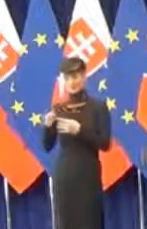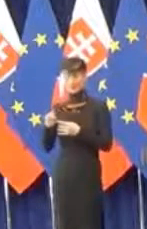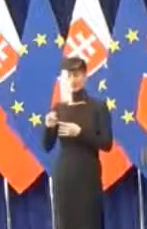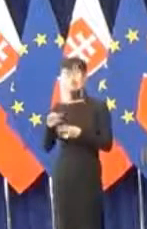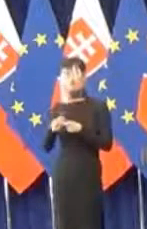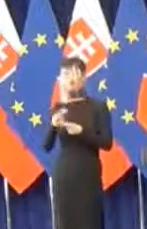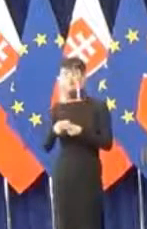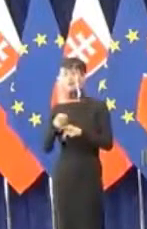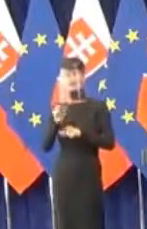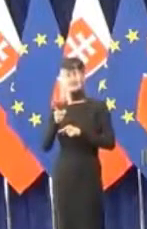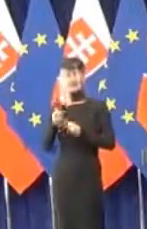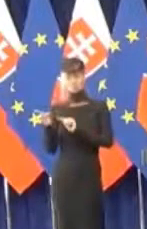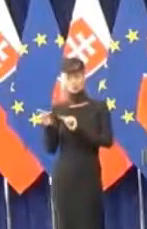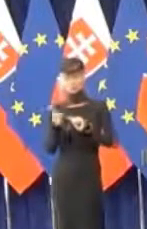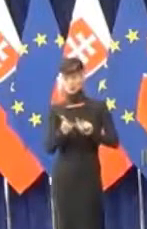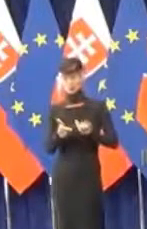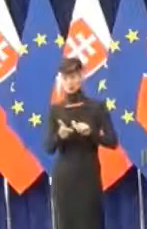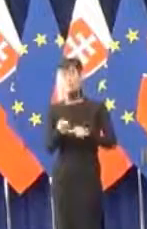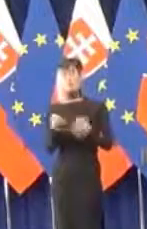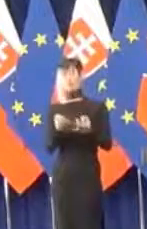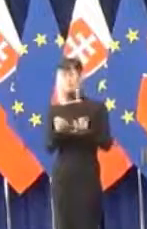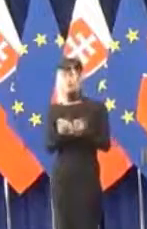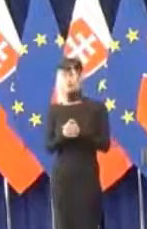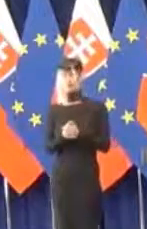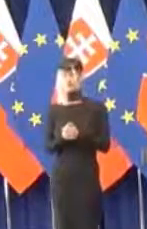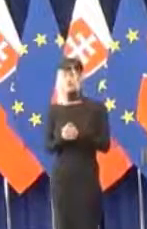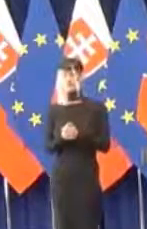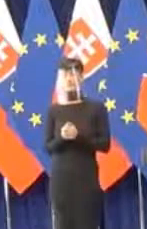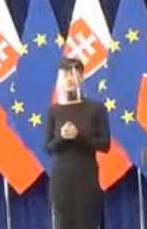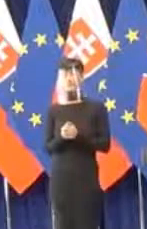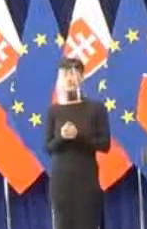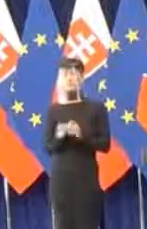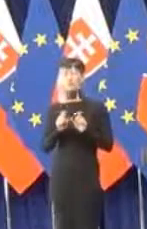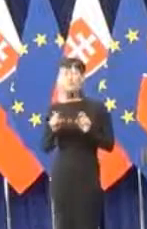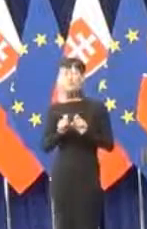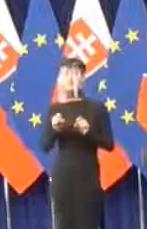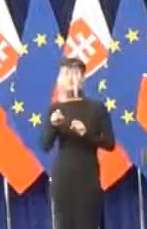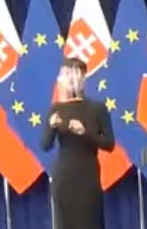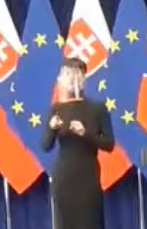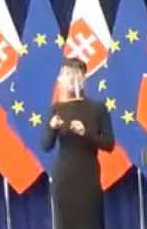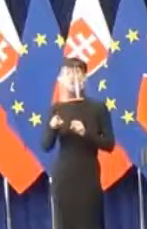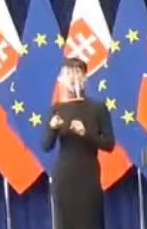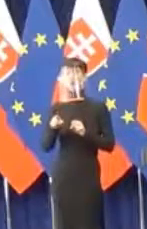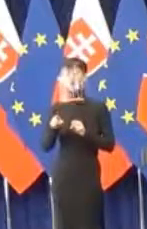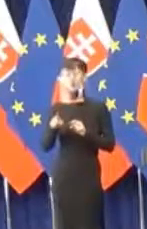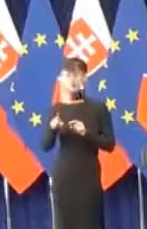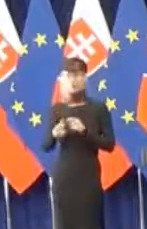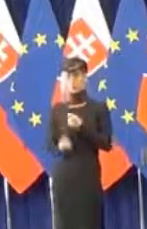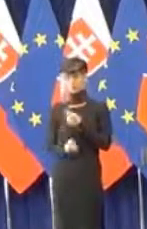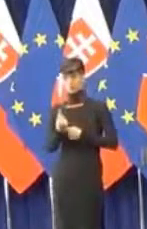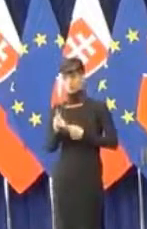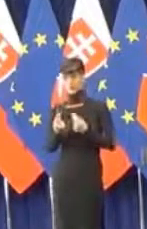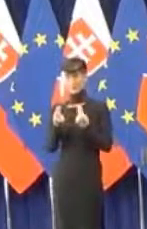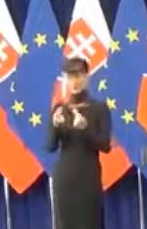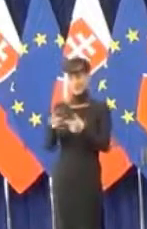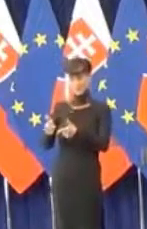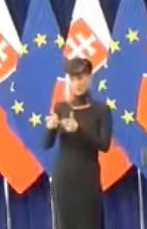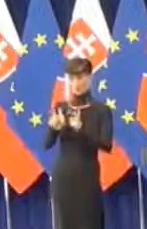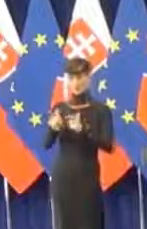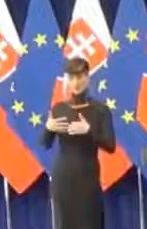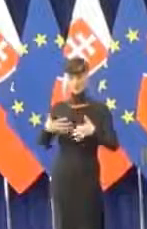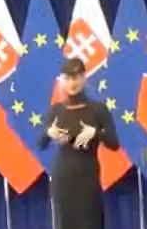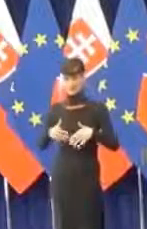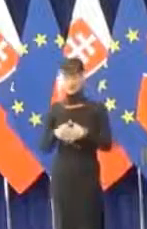poskytovať cudzomenové úvery pre fyzické osoby, ktoré sa úrokové